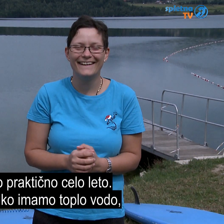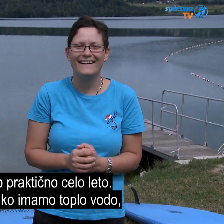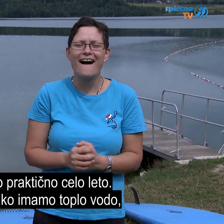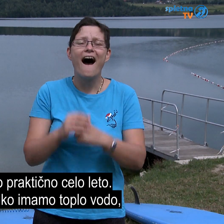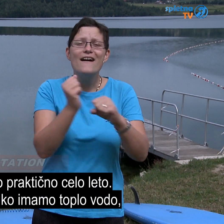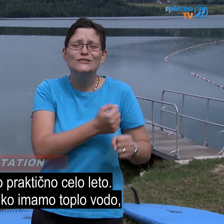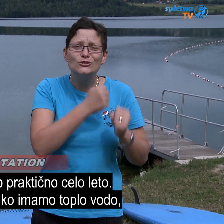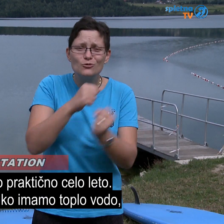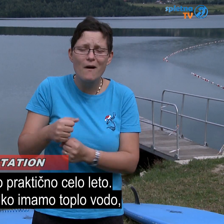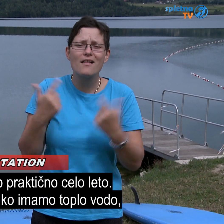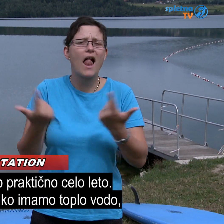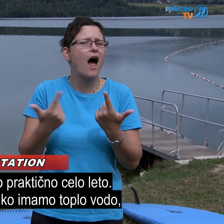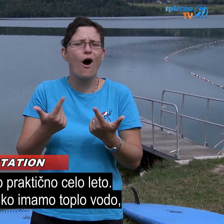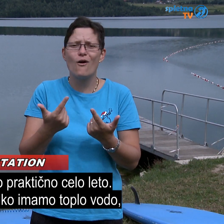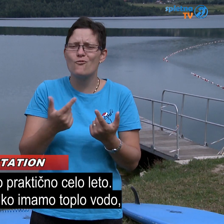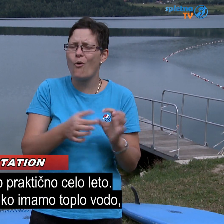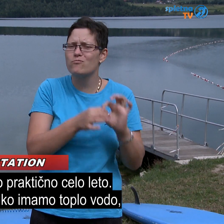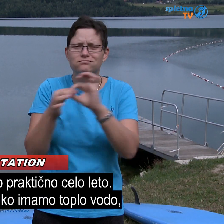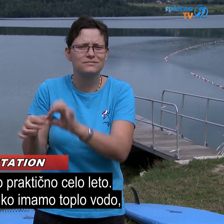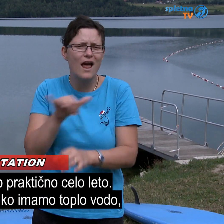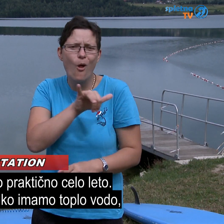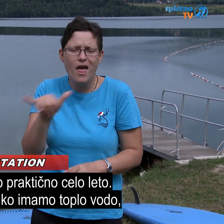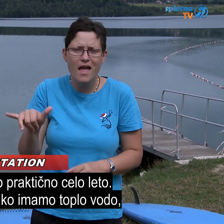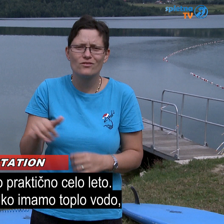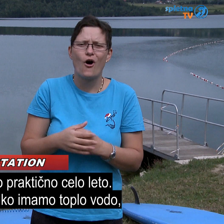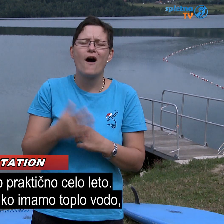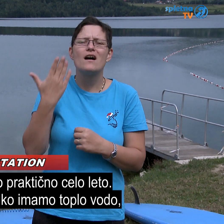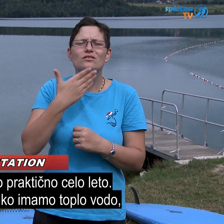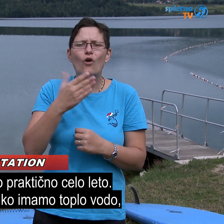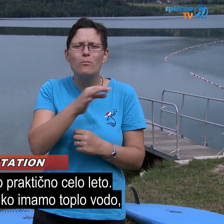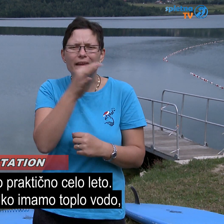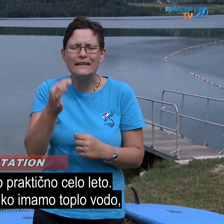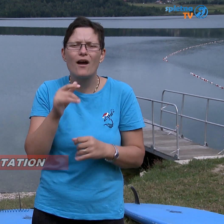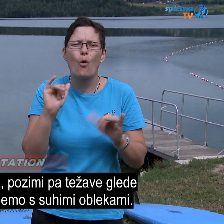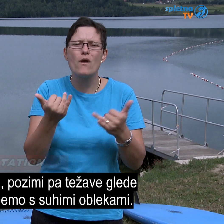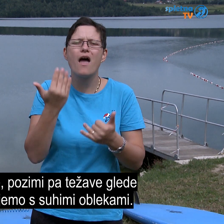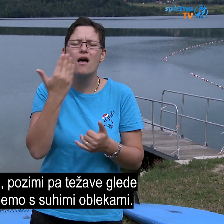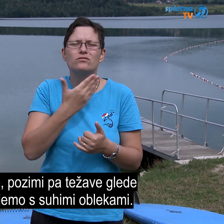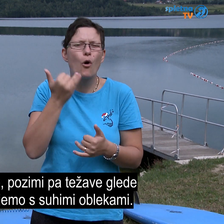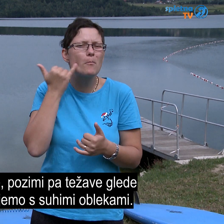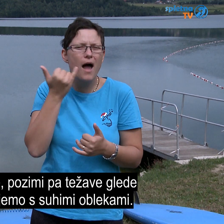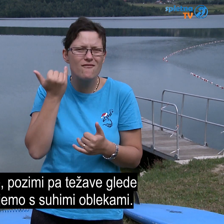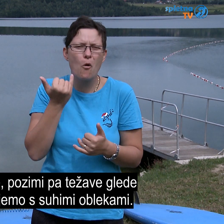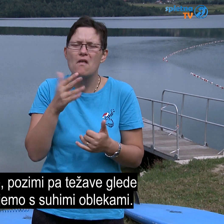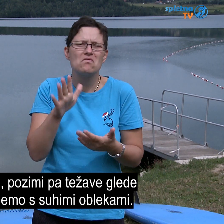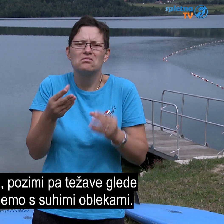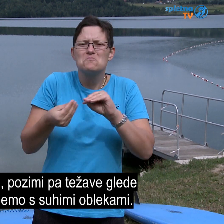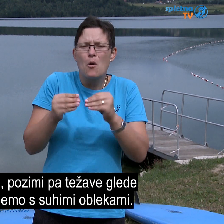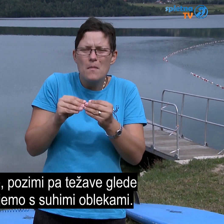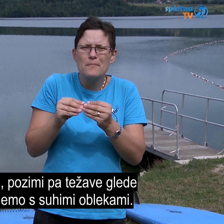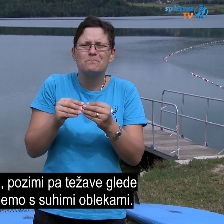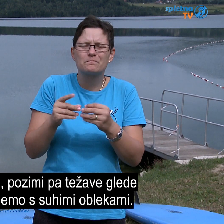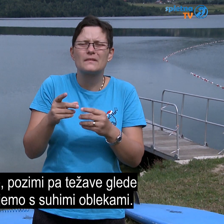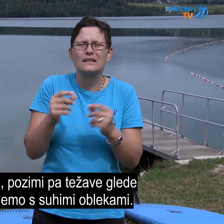Supate lahko praktično celo leto. V toplih dneh, ko imamo toplo vodo, ni nobenega problema, pozimi pa problem